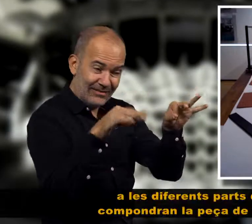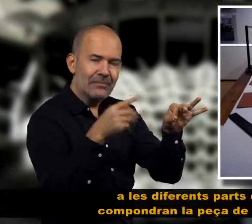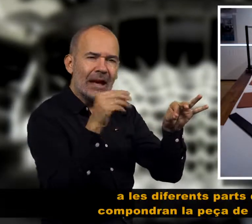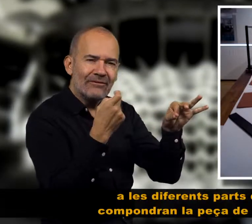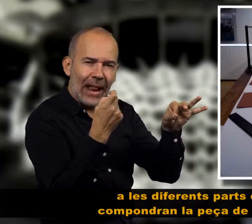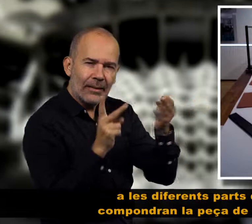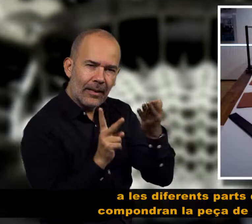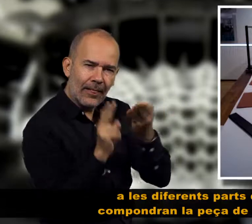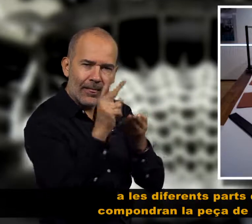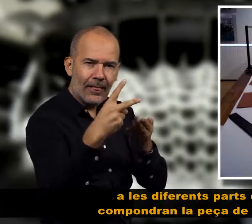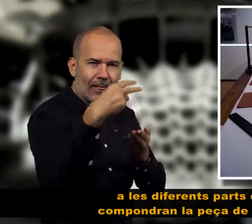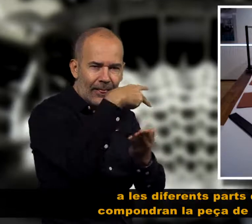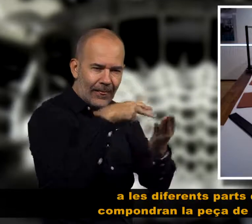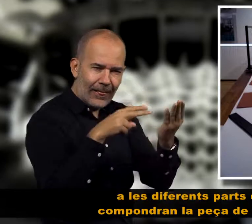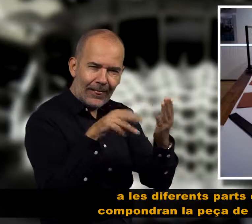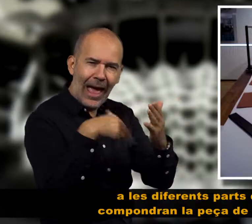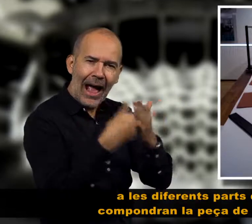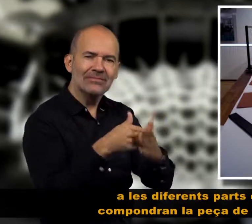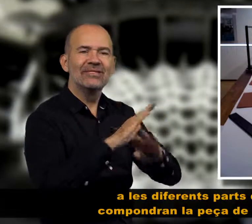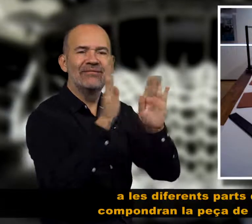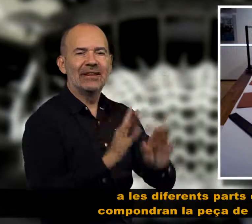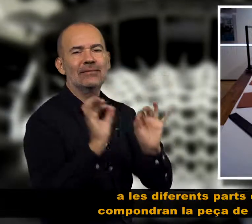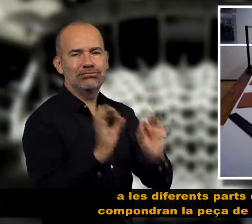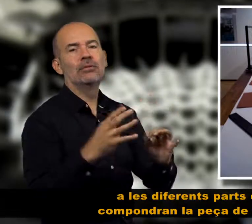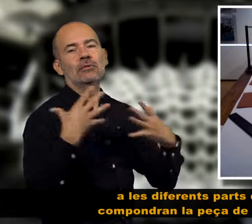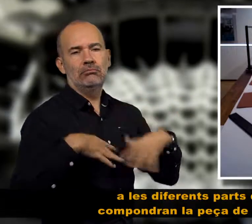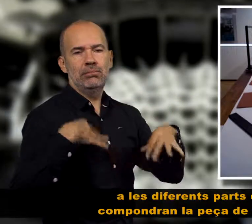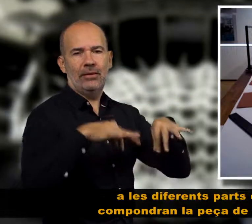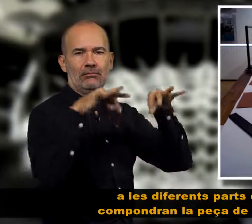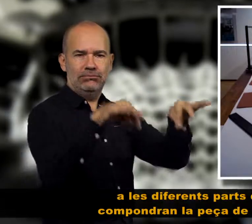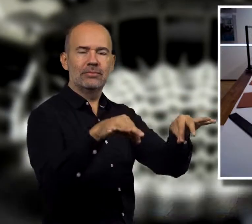forma a les diferents parts que compondran la peça de vestir.